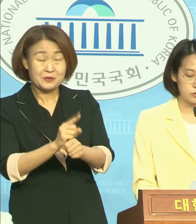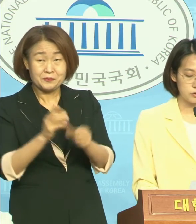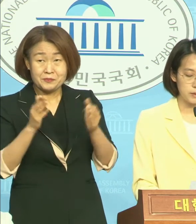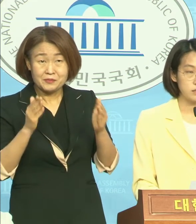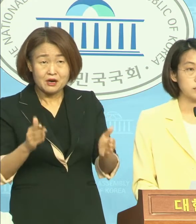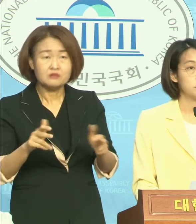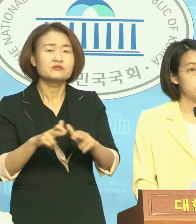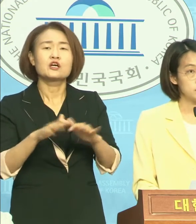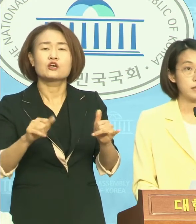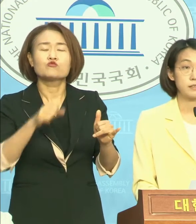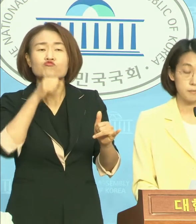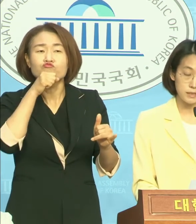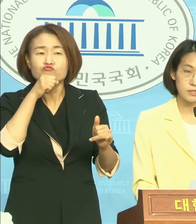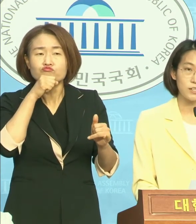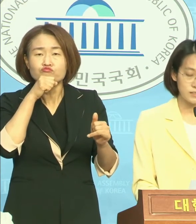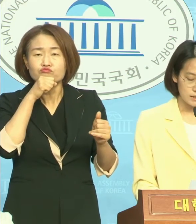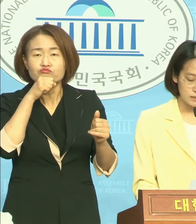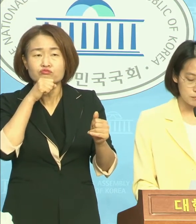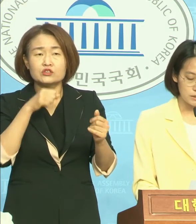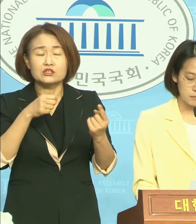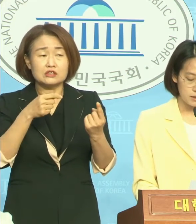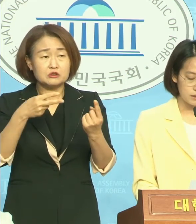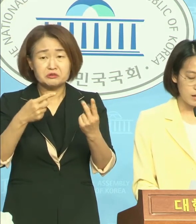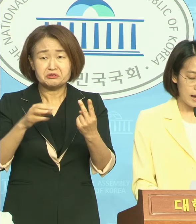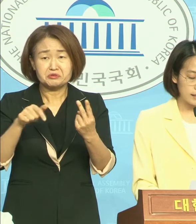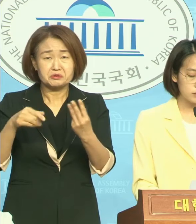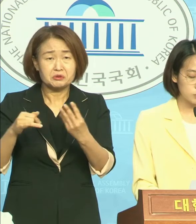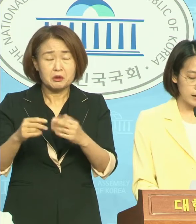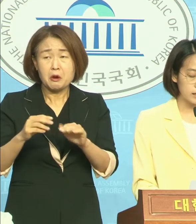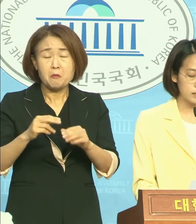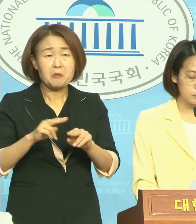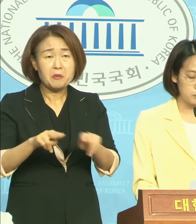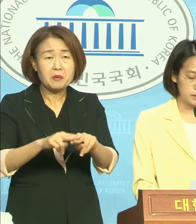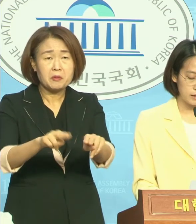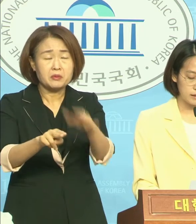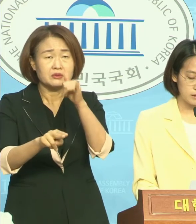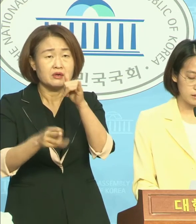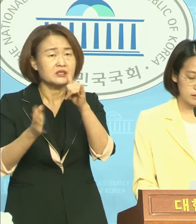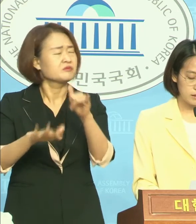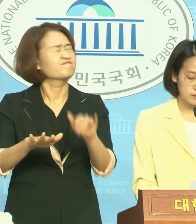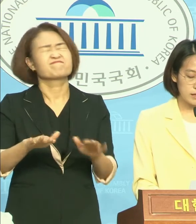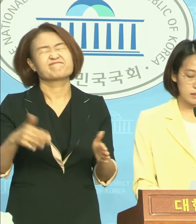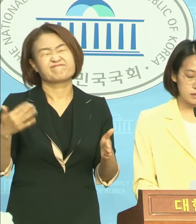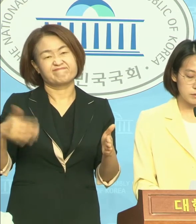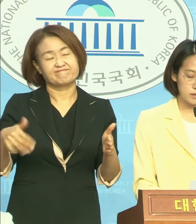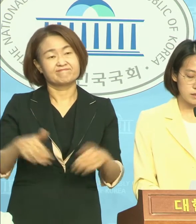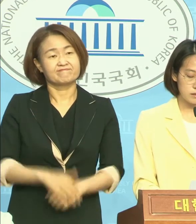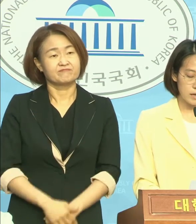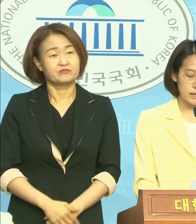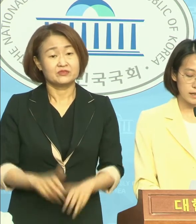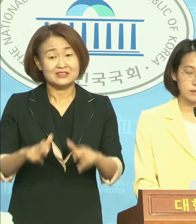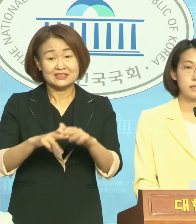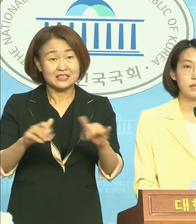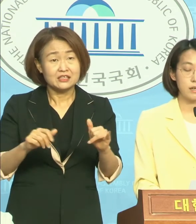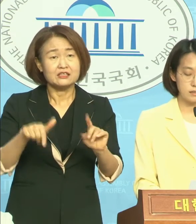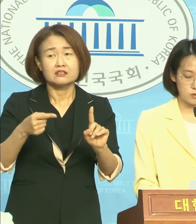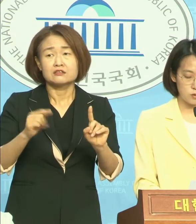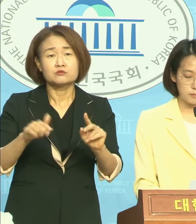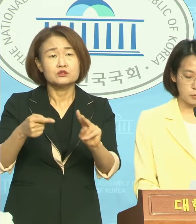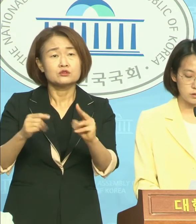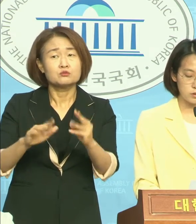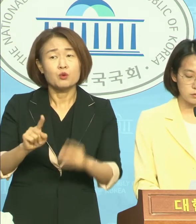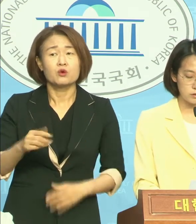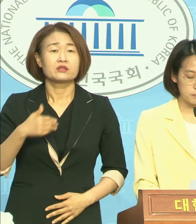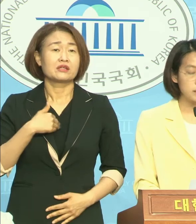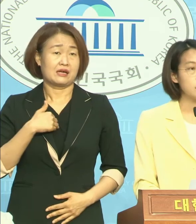가 단계적으로 폐지 폐지 폐지 되기 시작해 씁니다만 아직도 갈길이 멉니다 장애등급제 는 장애 당사자에게